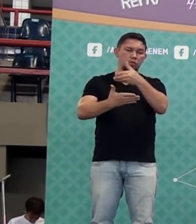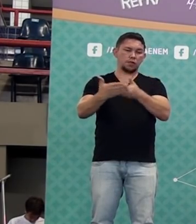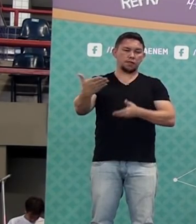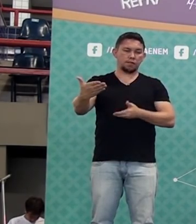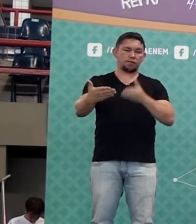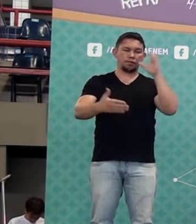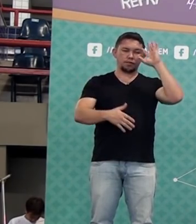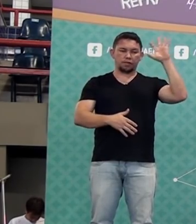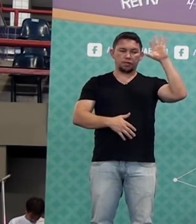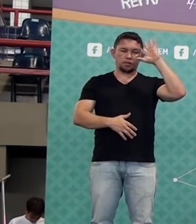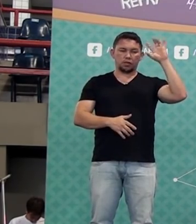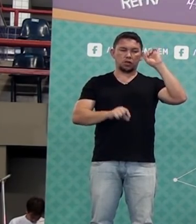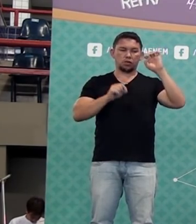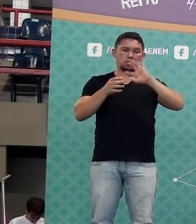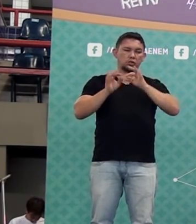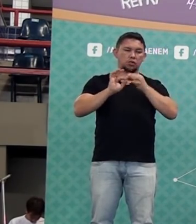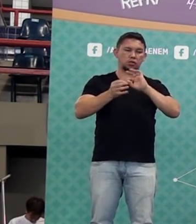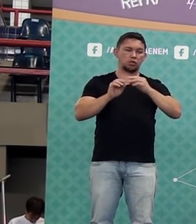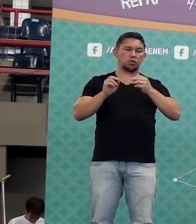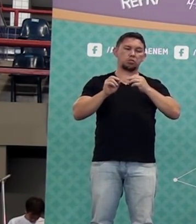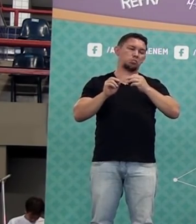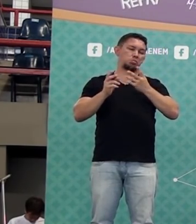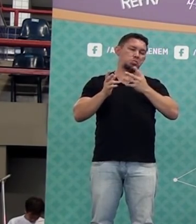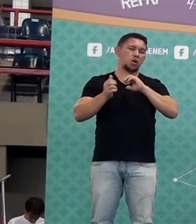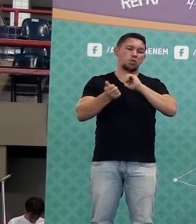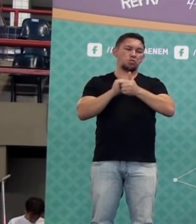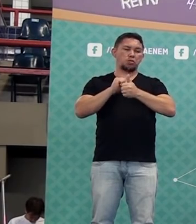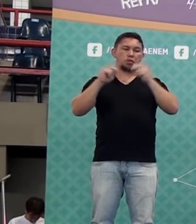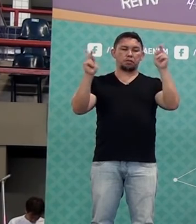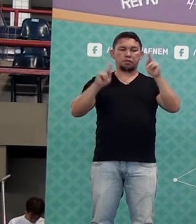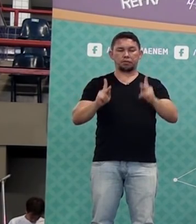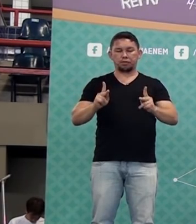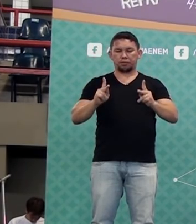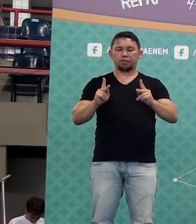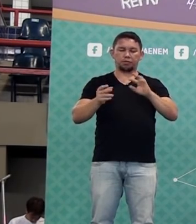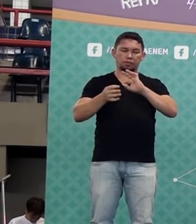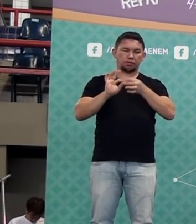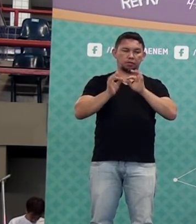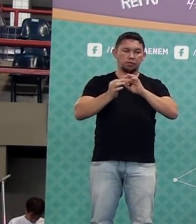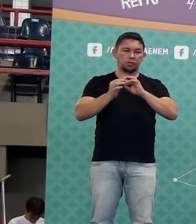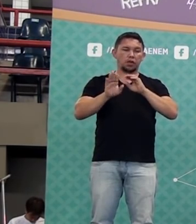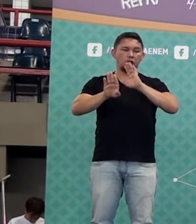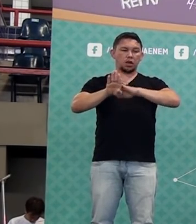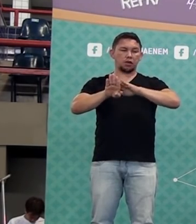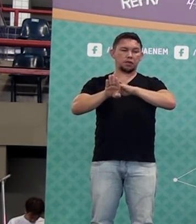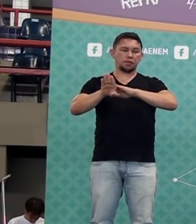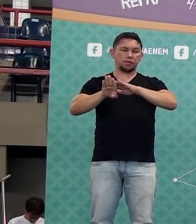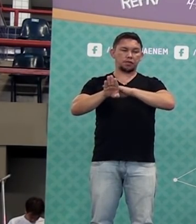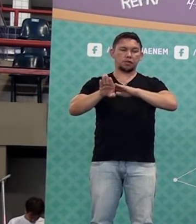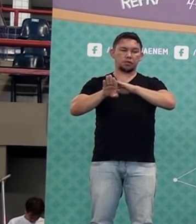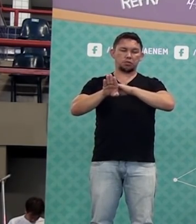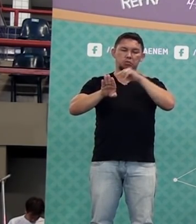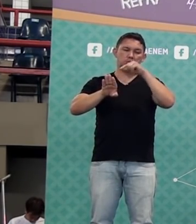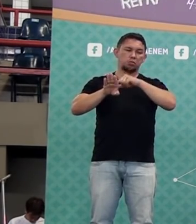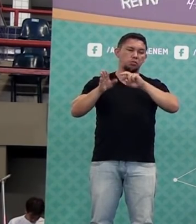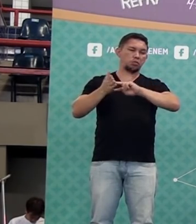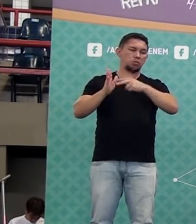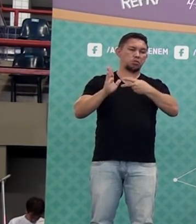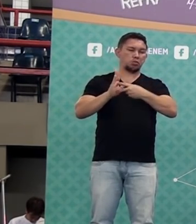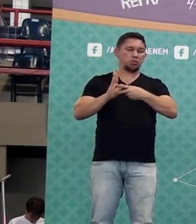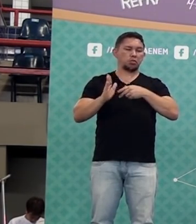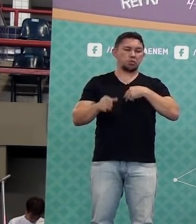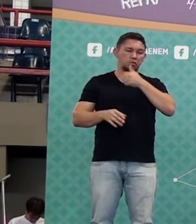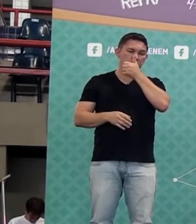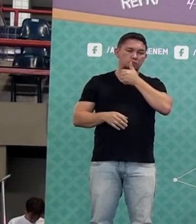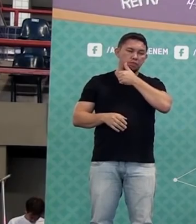essa reflexão sobre o que significa Jogos da Paz. Lembrando que olimpismo também é ideologia. Olimpismo significa